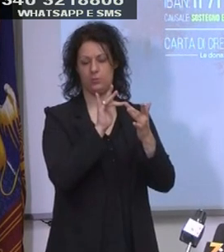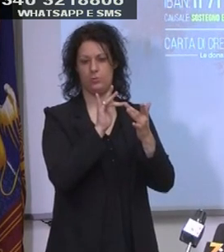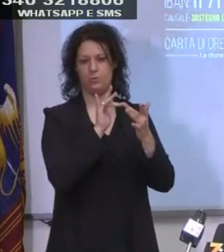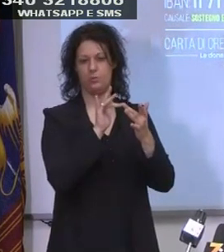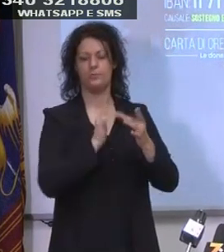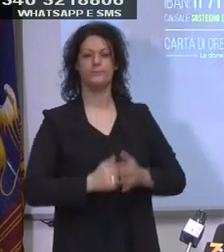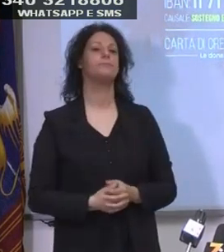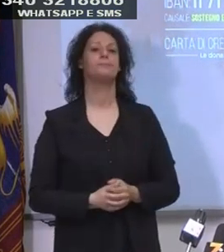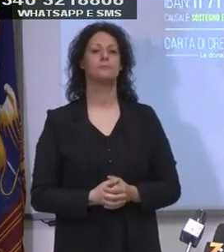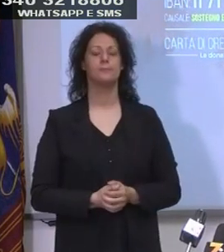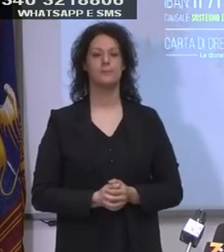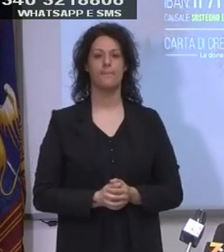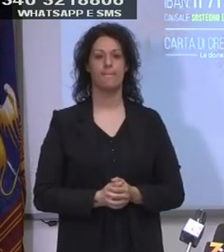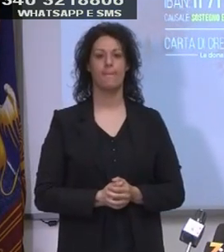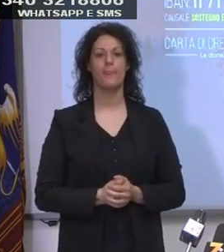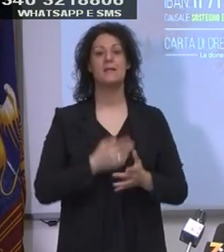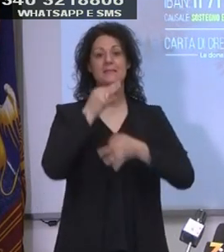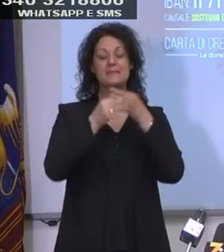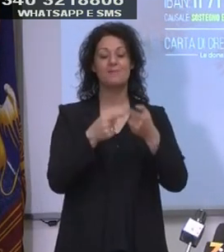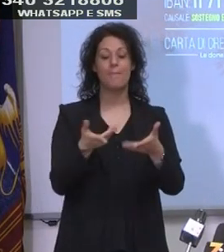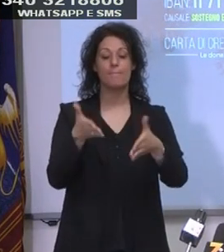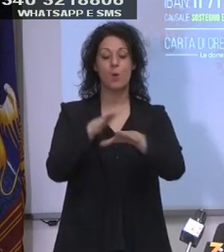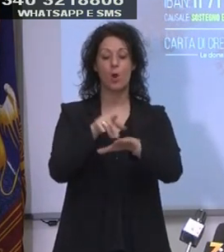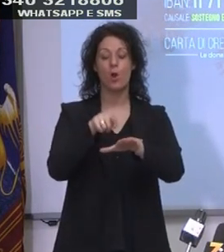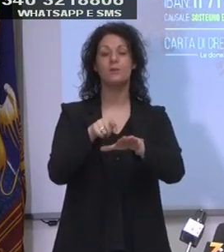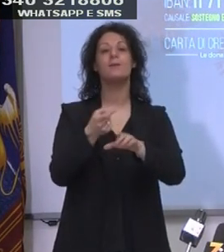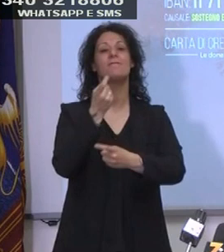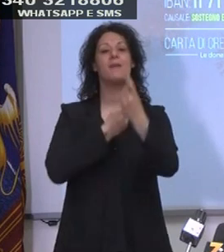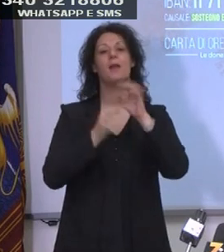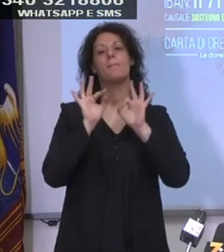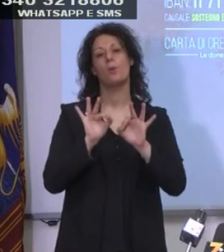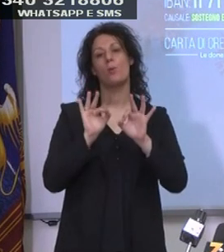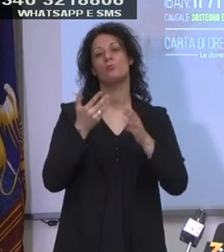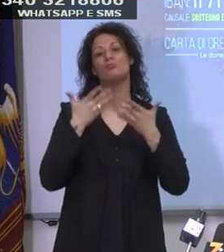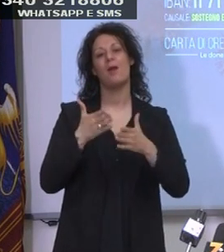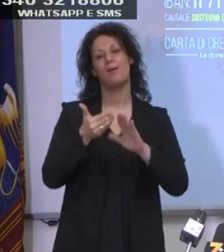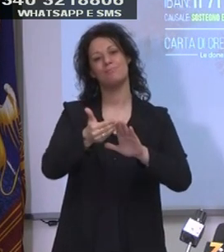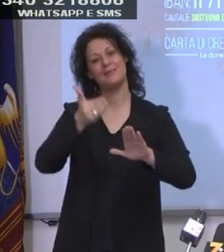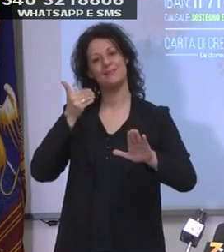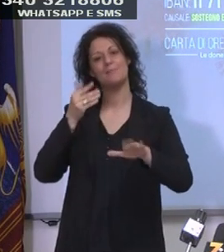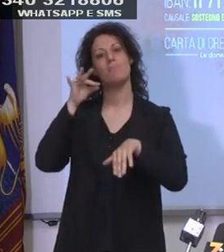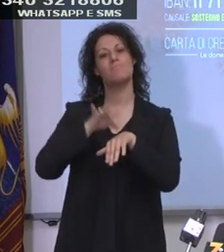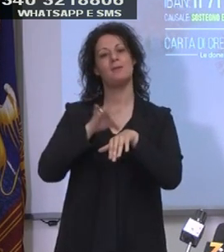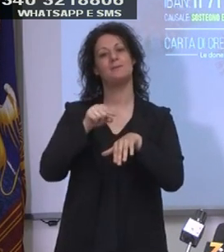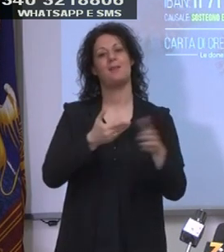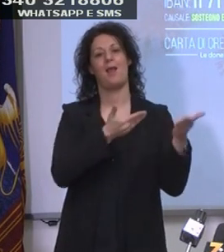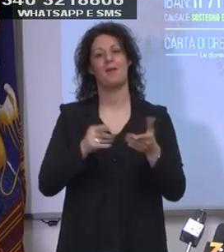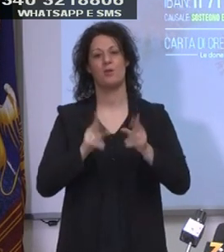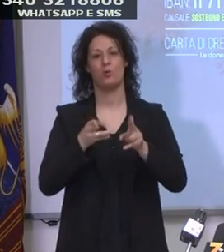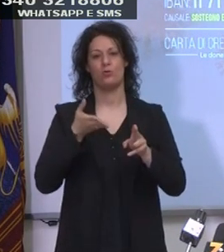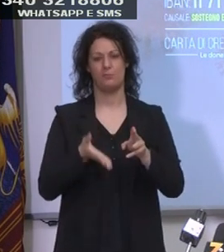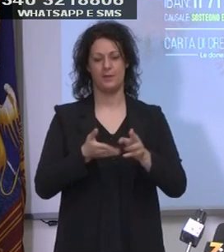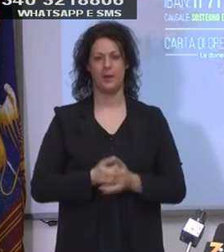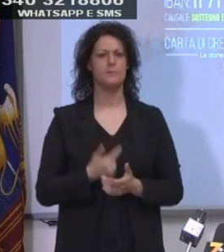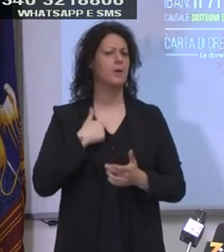giorni. Quindi è riferito a pazienti che abbiamo. Sì, quindi un'onda lunga, diciamo. Non abbiamo nuovi focolai.